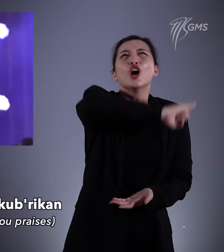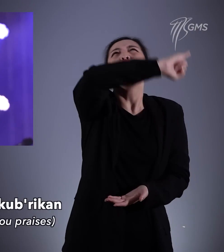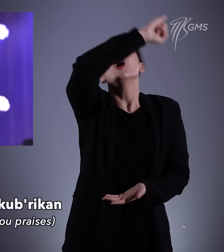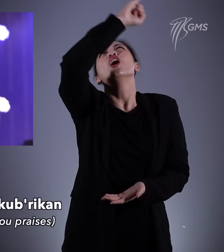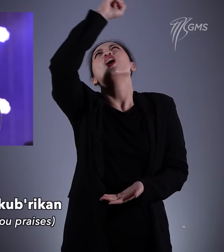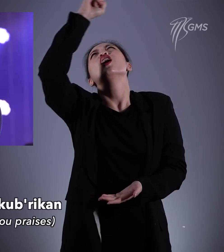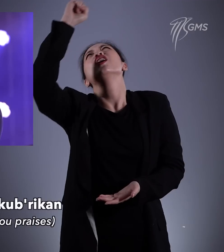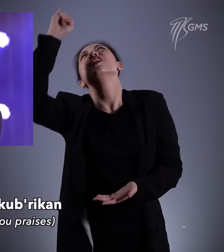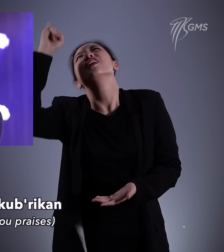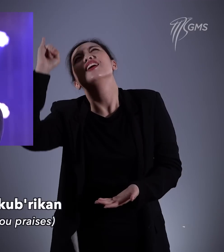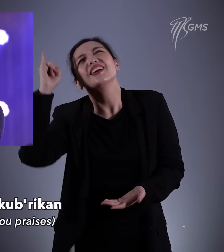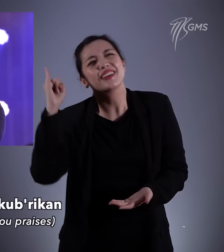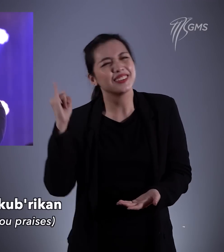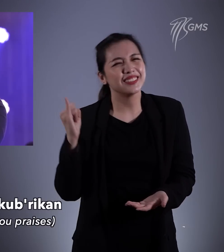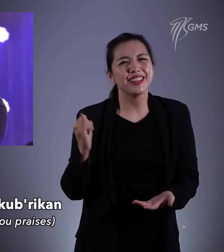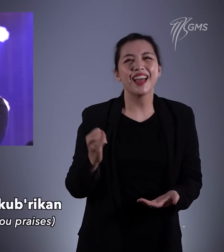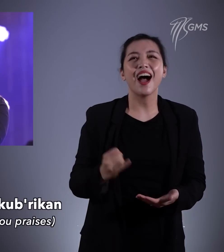terindah,